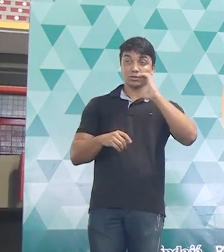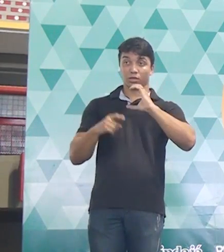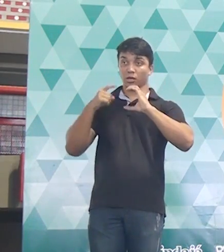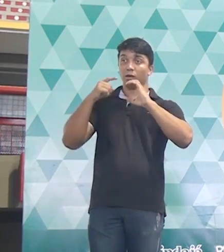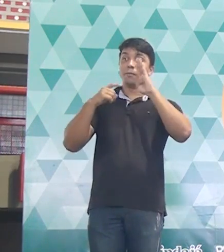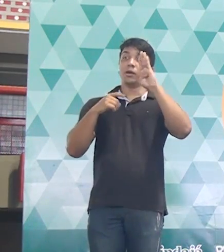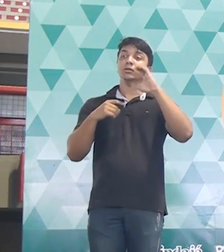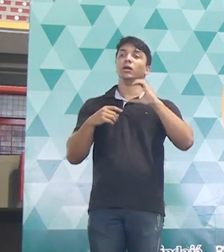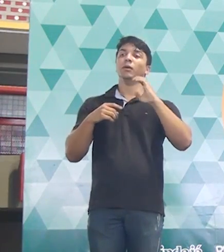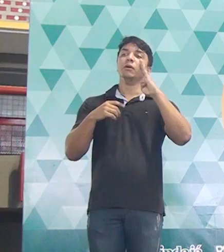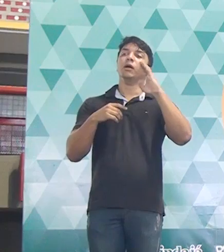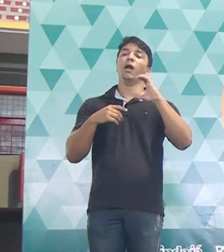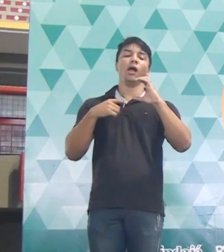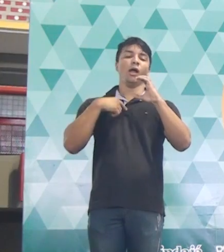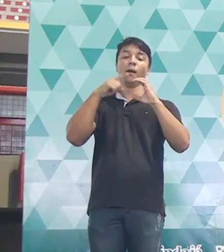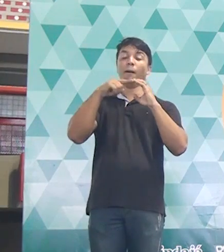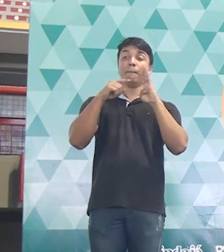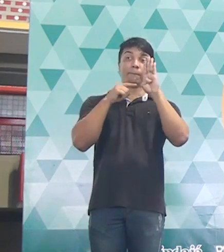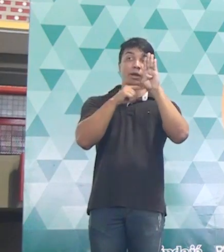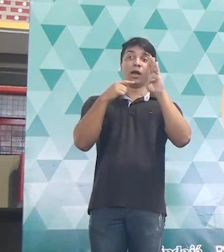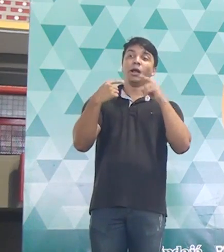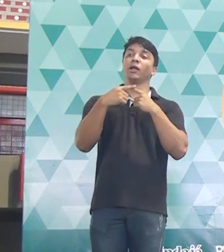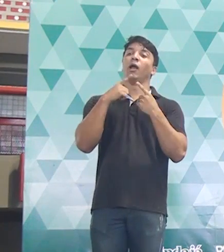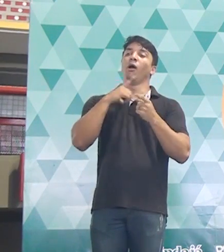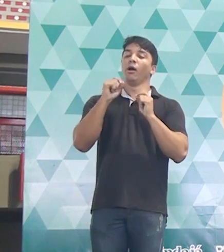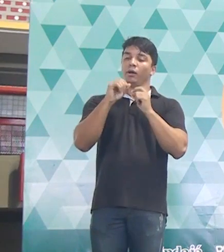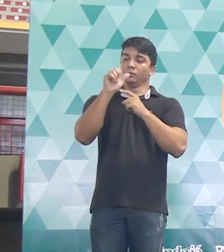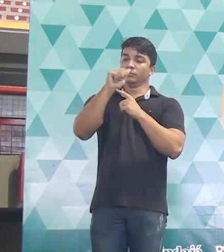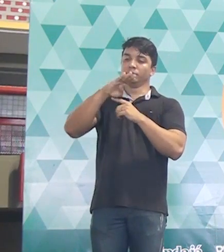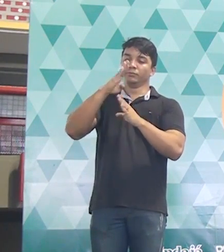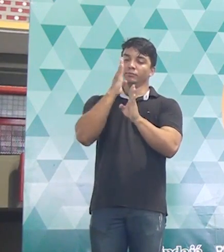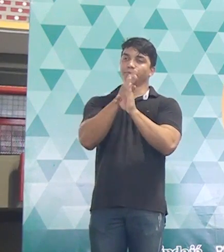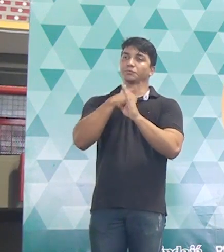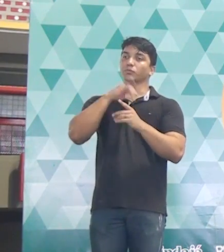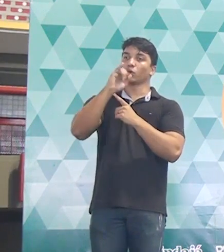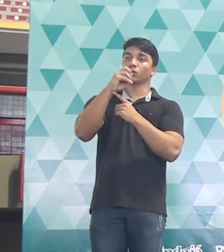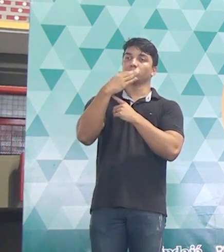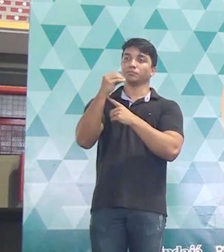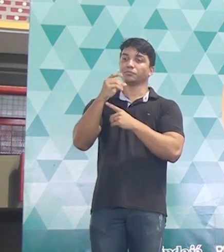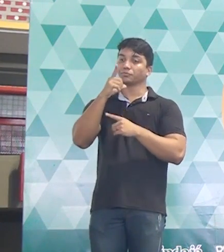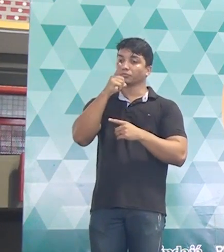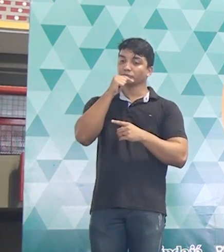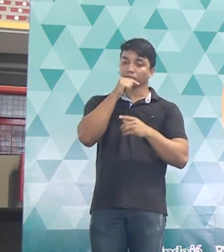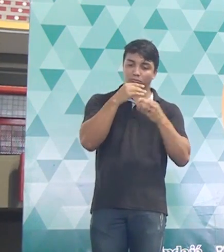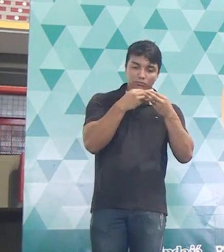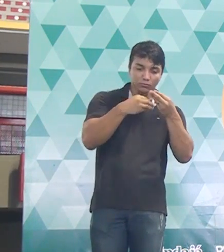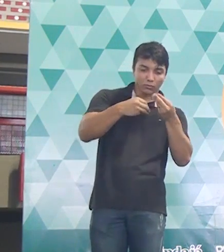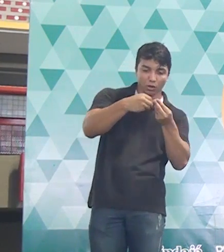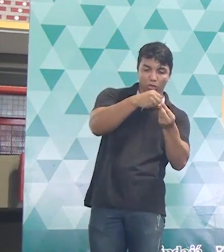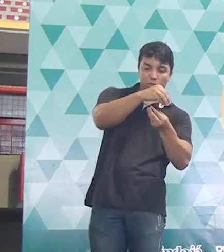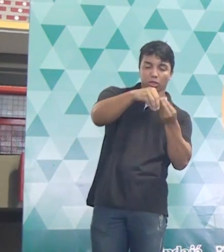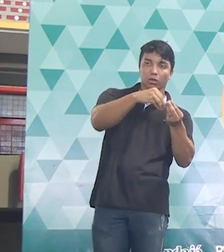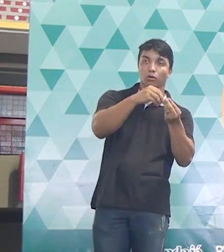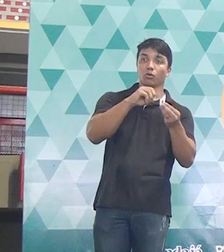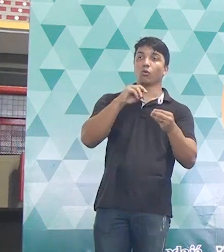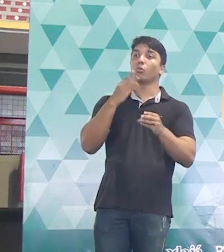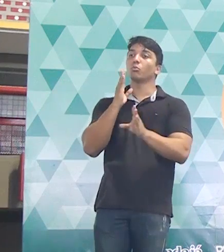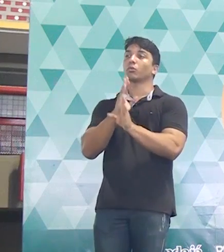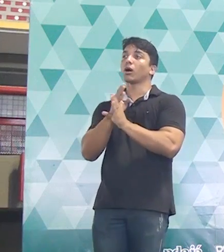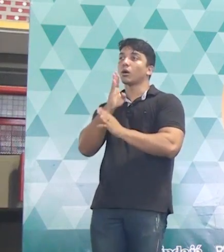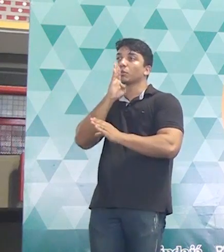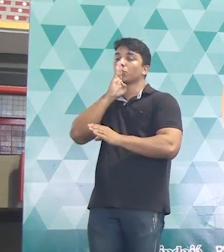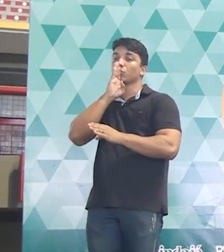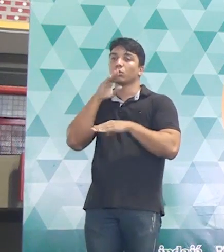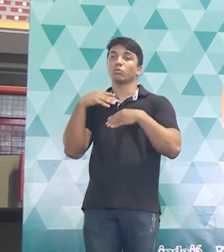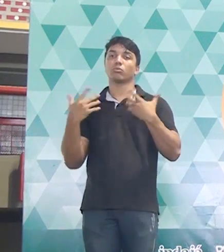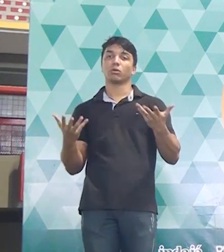C. Na letra B, ácida pela ionização do ácido na água ou ácida pela neutralização